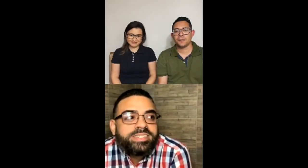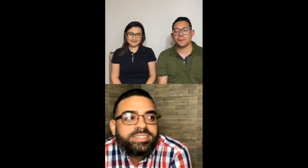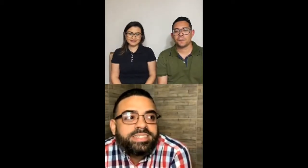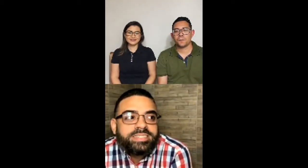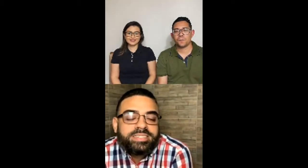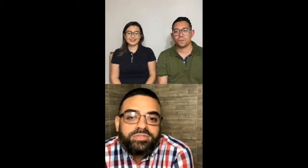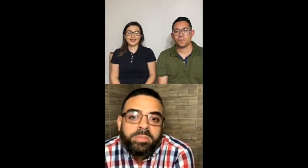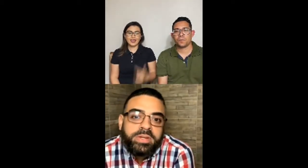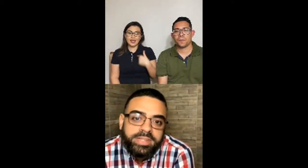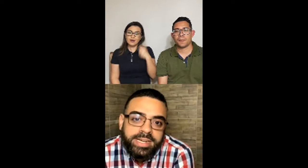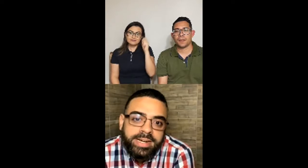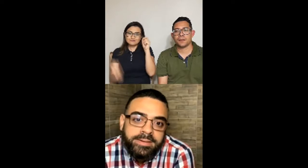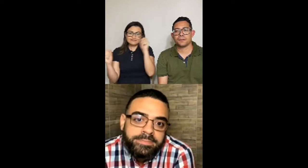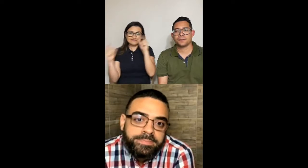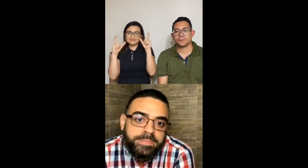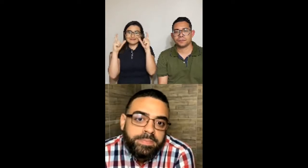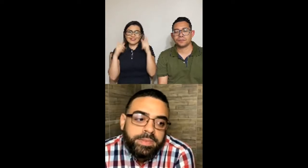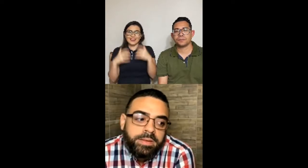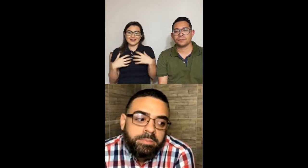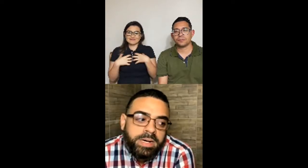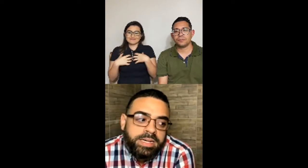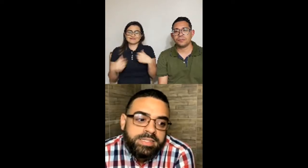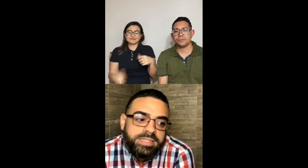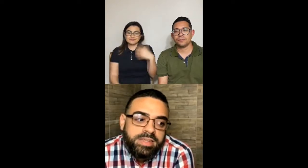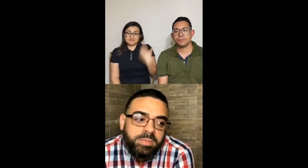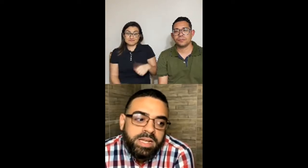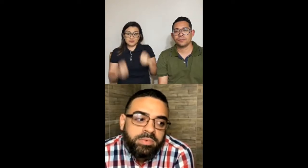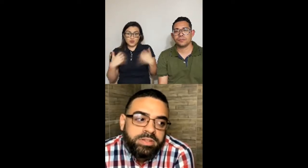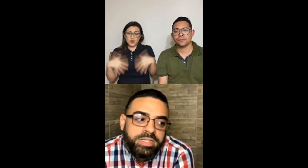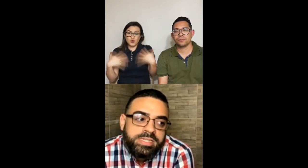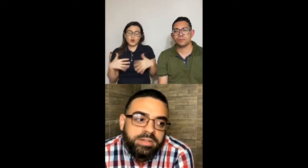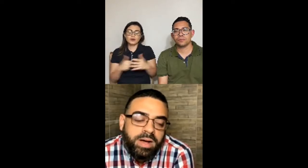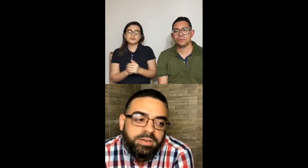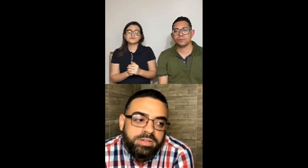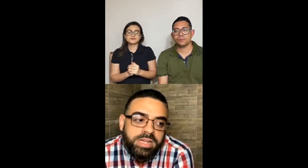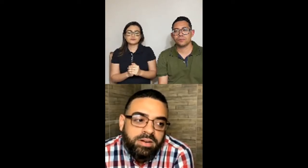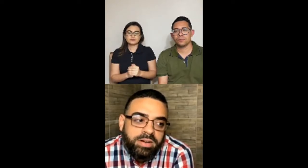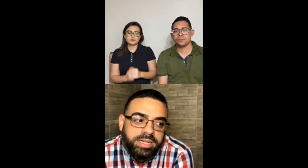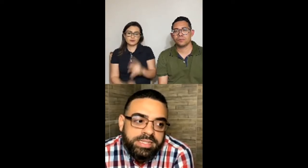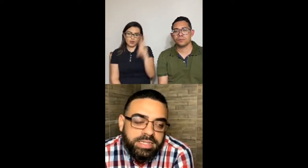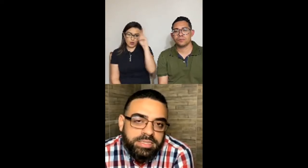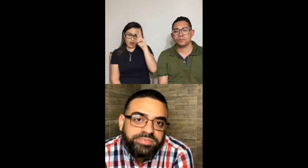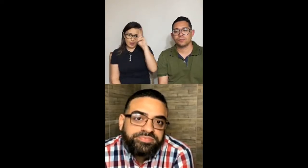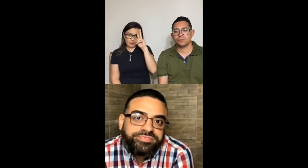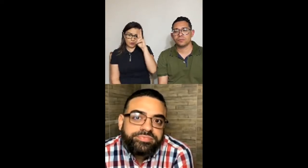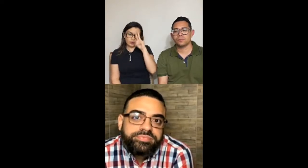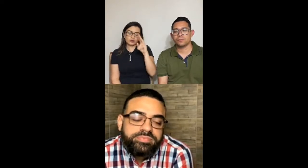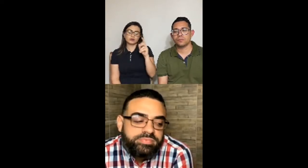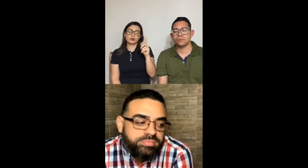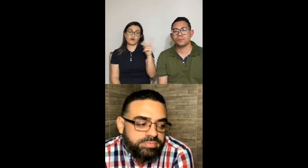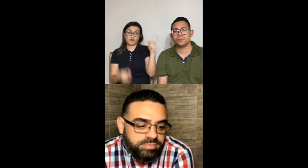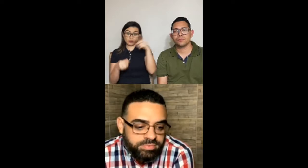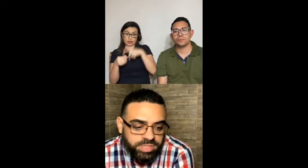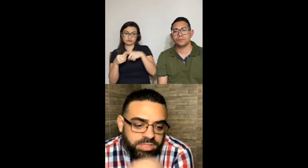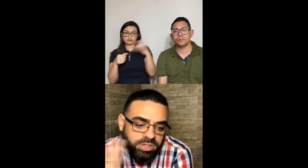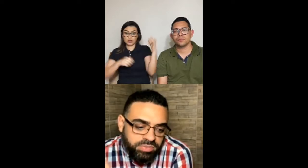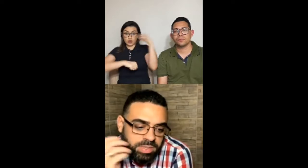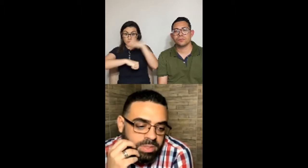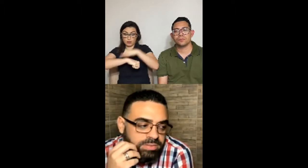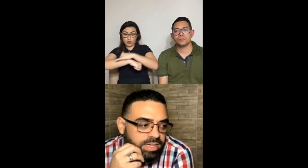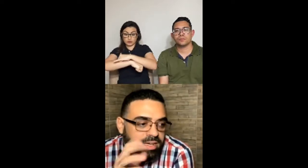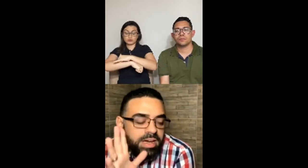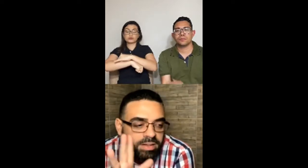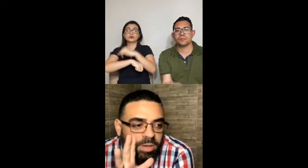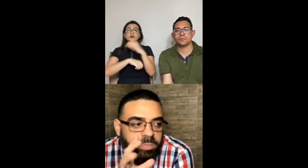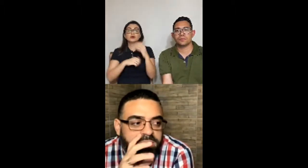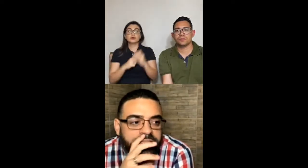Eu vivi para ver isso. Isso é impressionante, assim, isso é muito legal. Mas eu me lembro quando eu desci